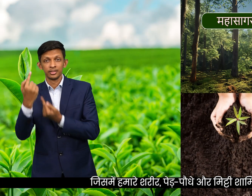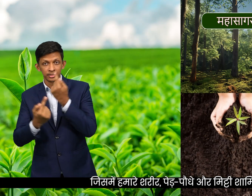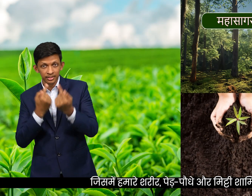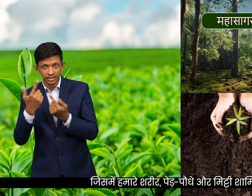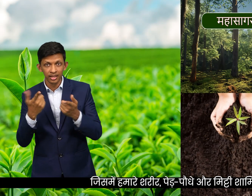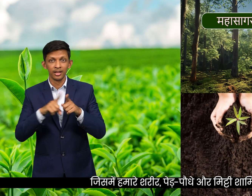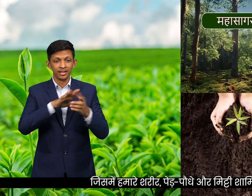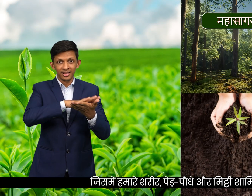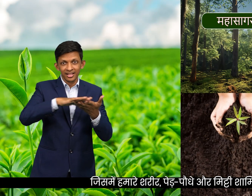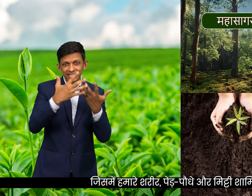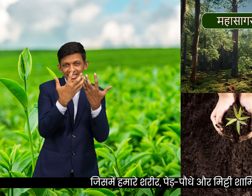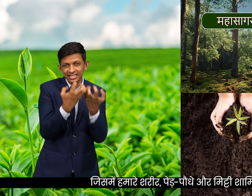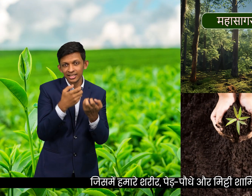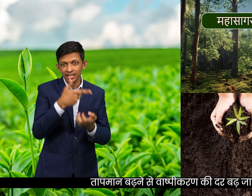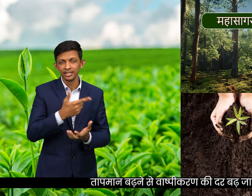हैं।